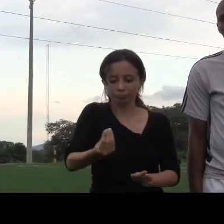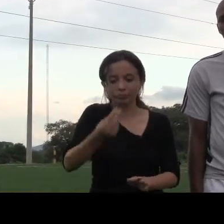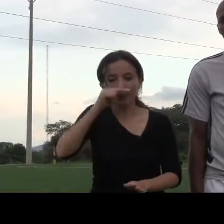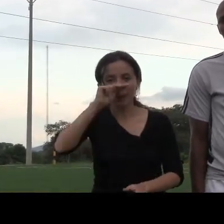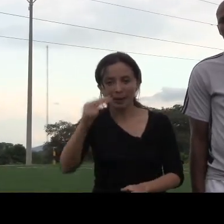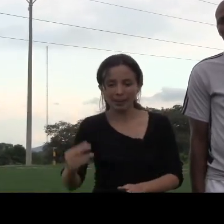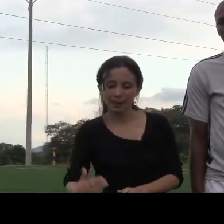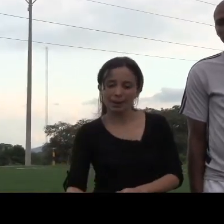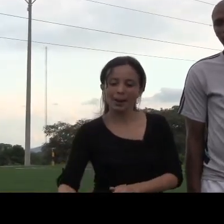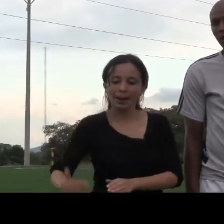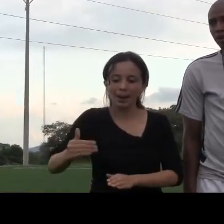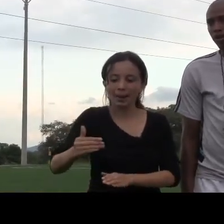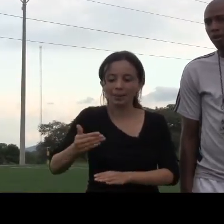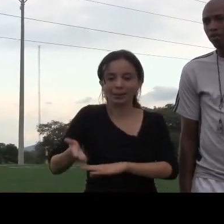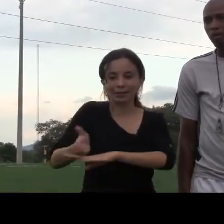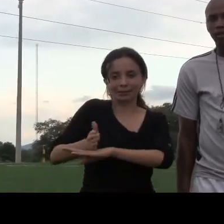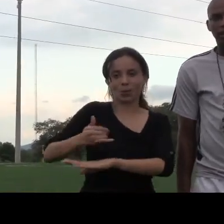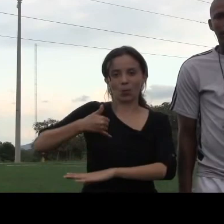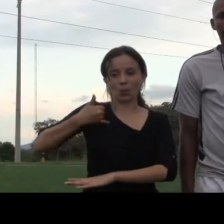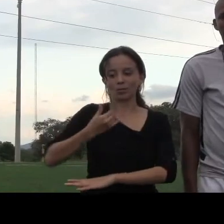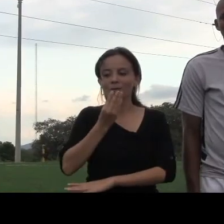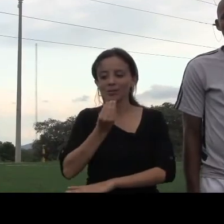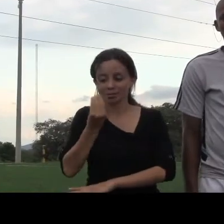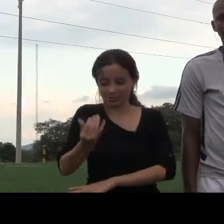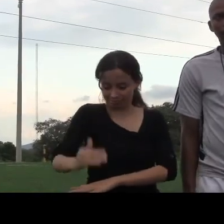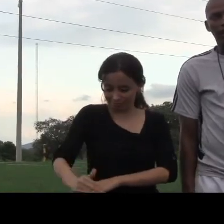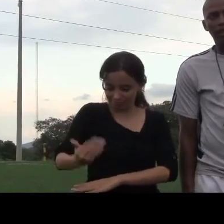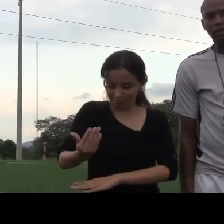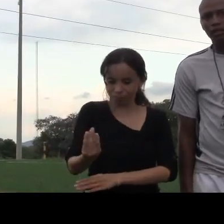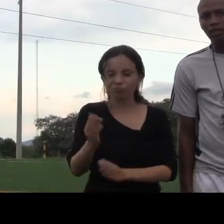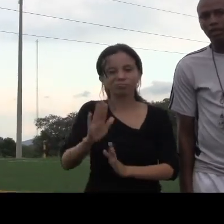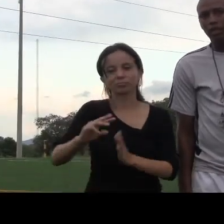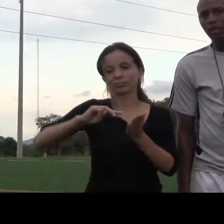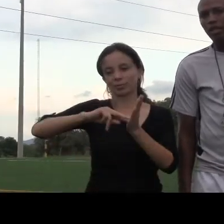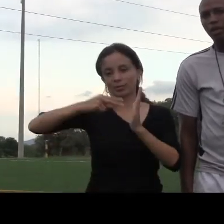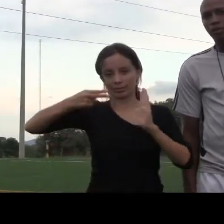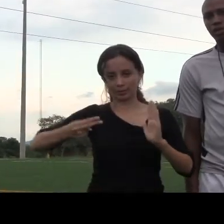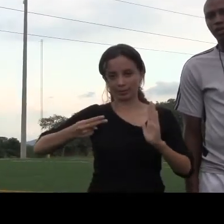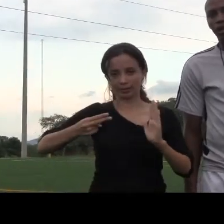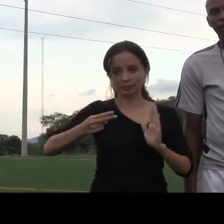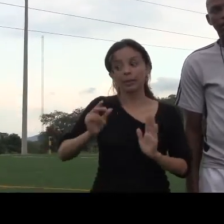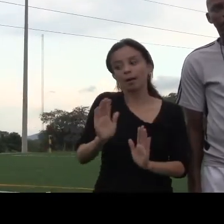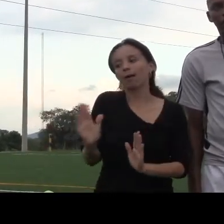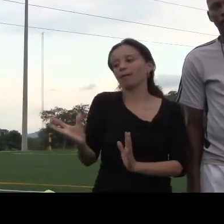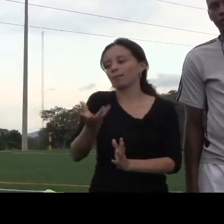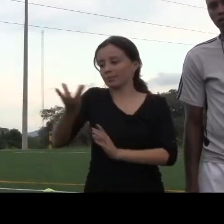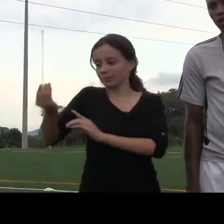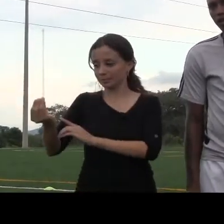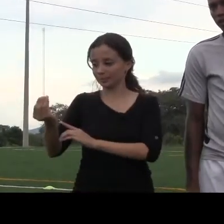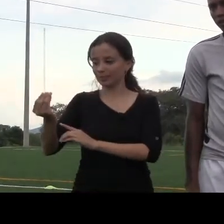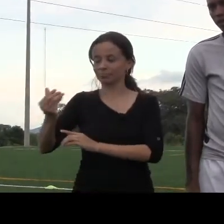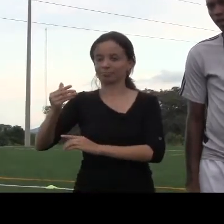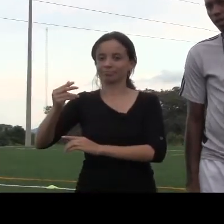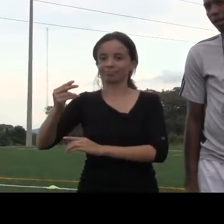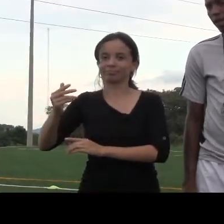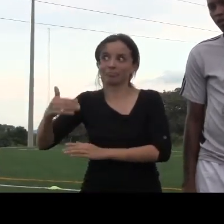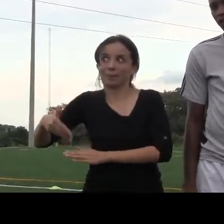prejuvenil, vamos a trabajar con la fase técnica y ya el perfeccionamiento se lo daremos